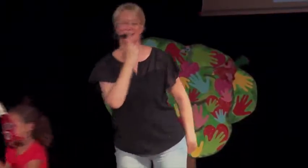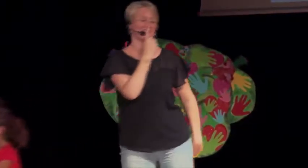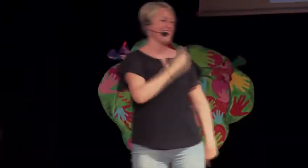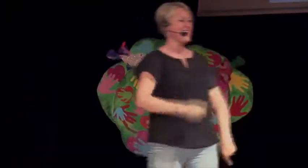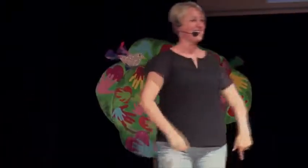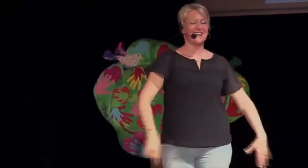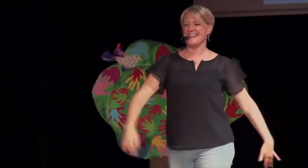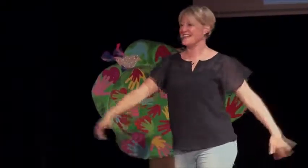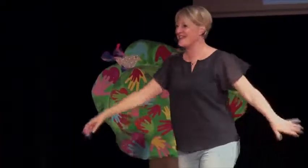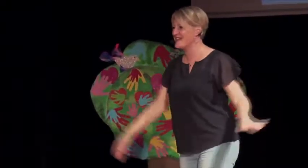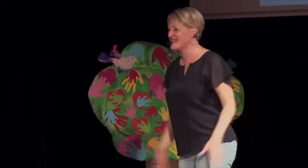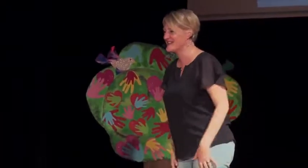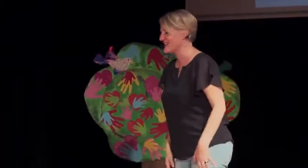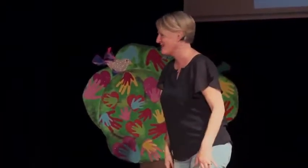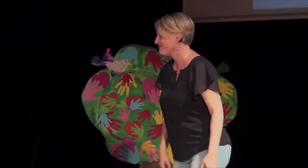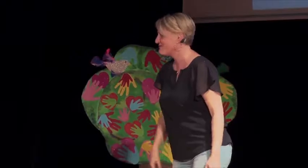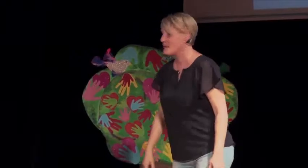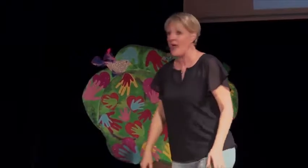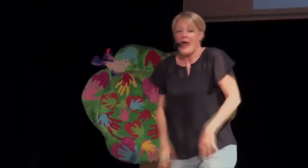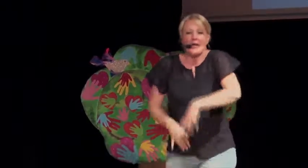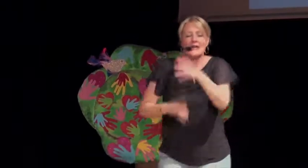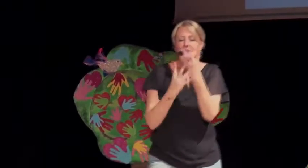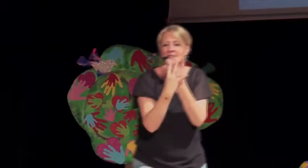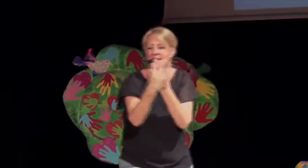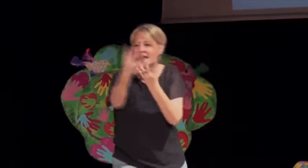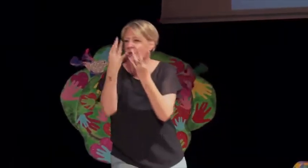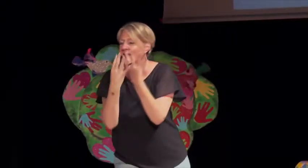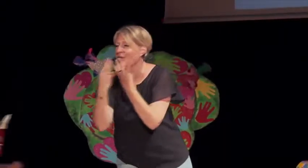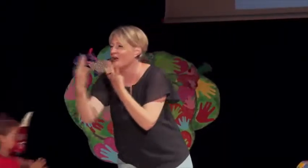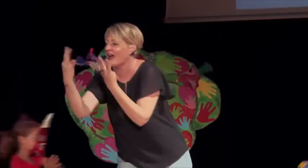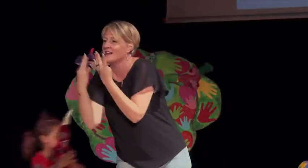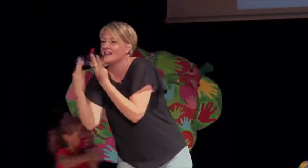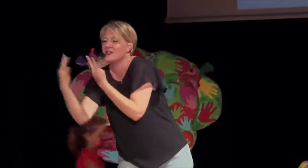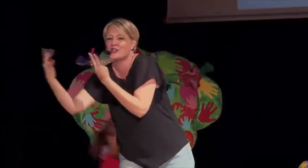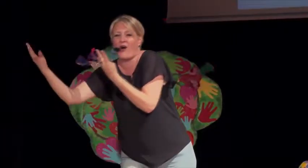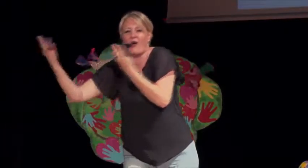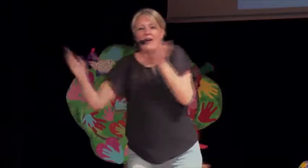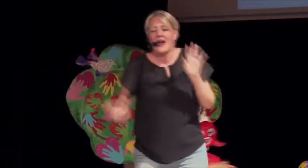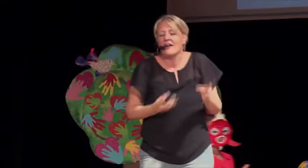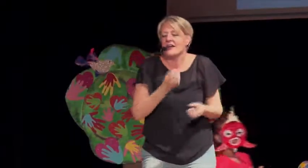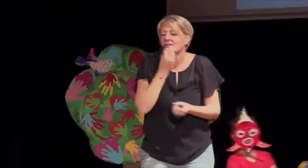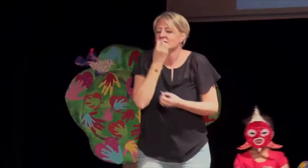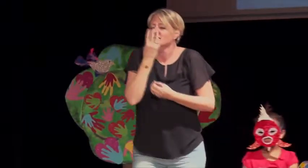Rouge, eh oui, rouge. Et il y a cette herbe, il regarde les champs avec